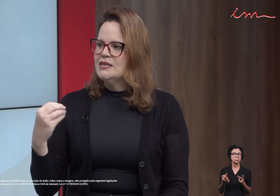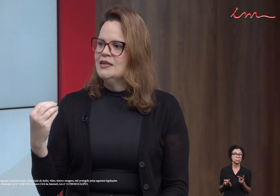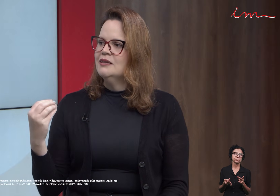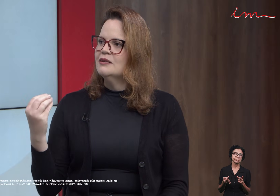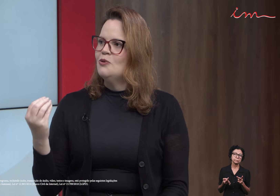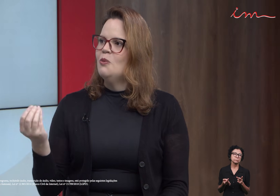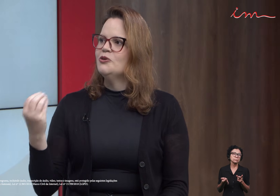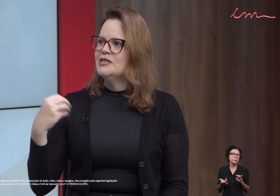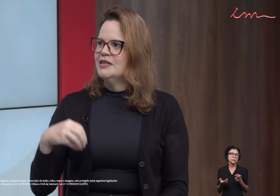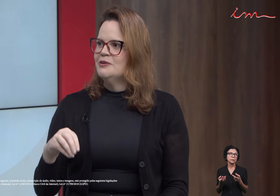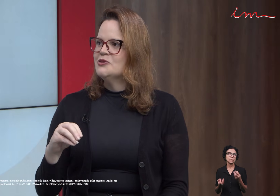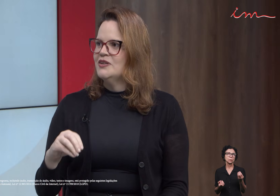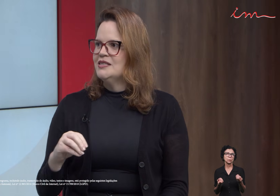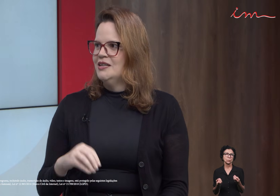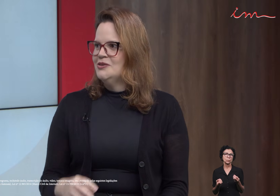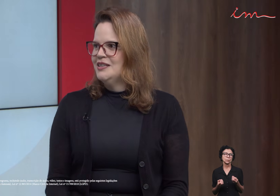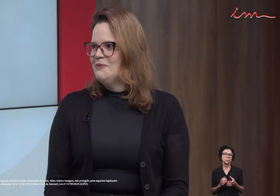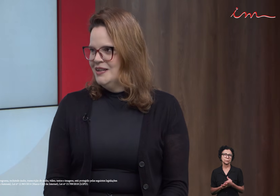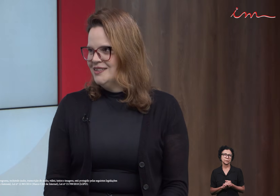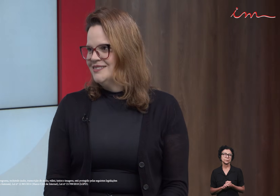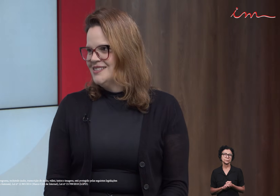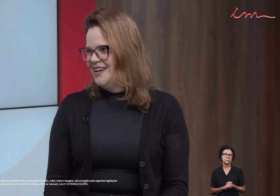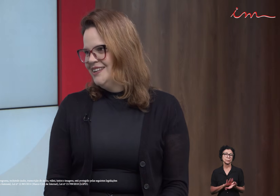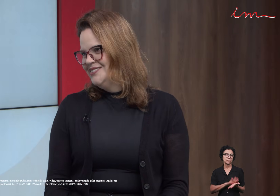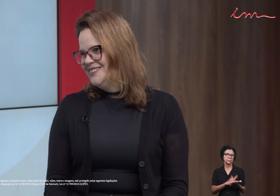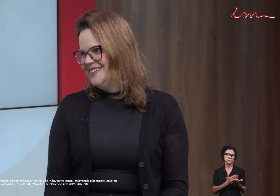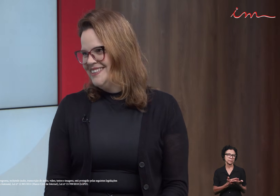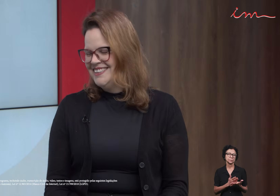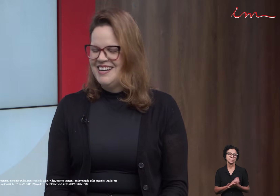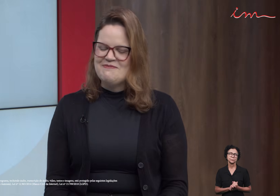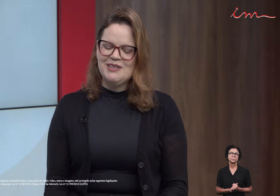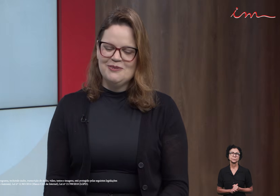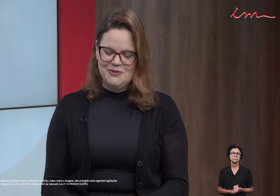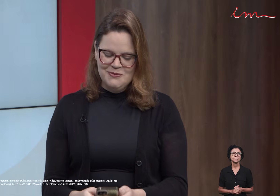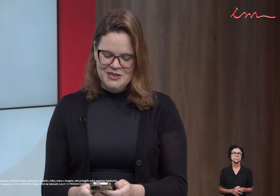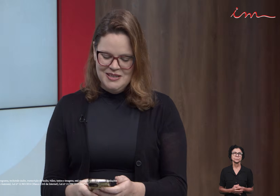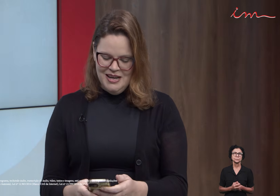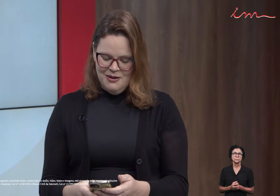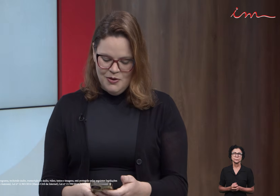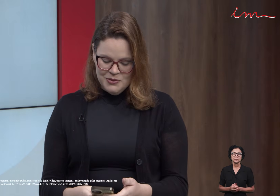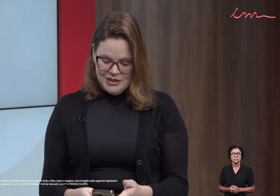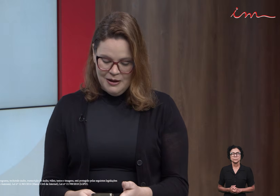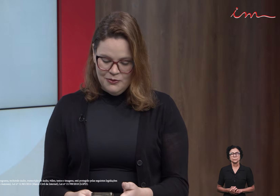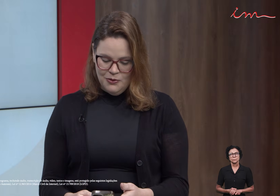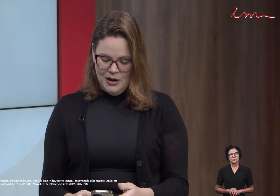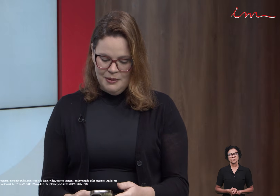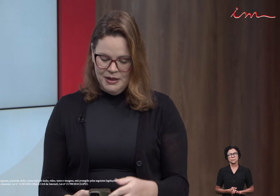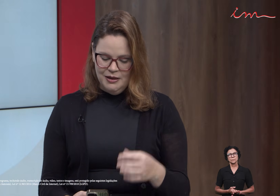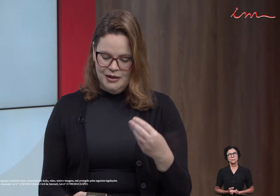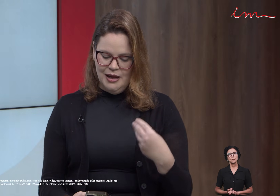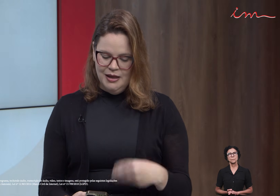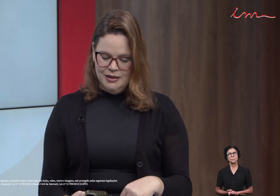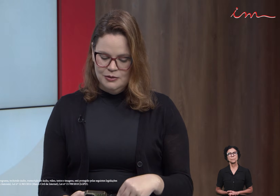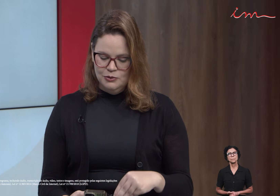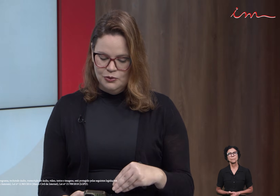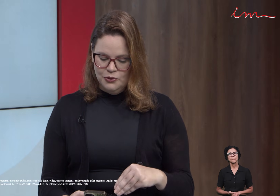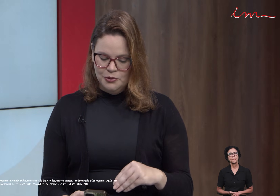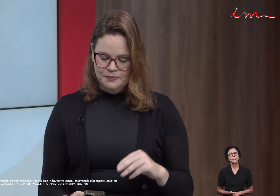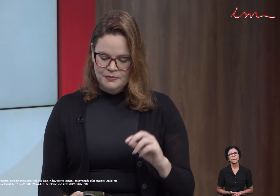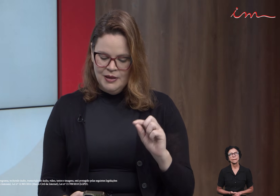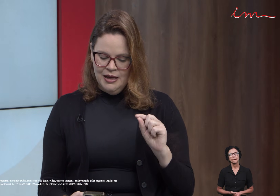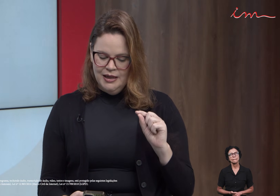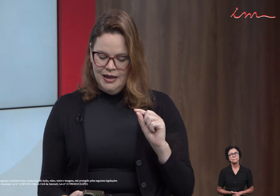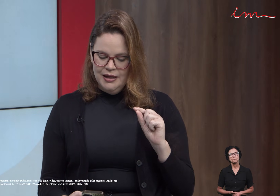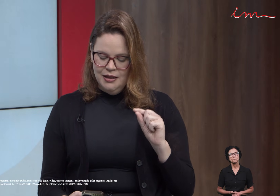gente pensa como nós iríamos fazer isso interpretando, certo? Amém. Amém. Então vamos lá, vou abrir aqui a letra do